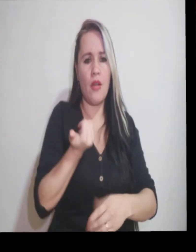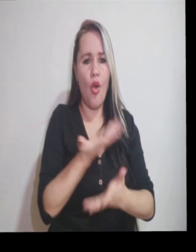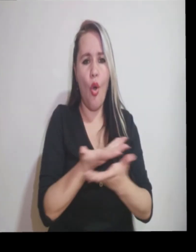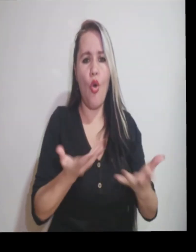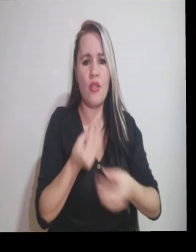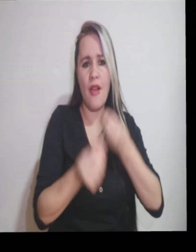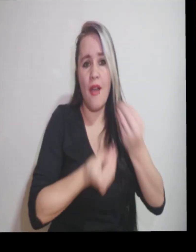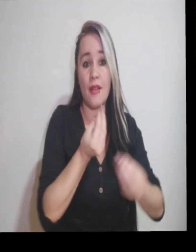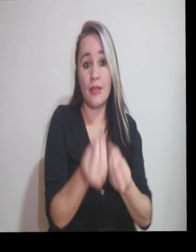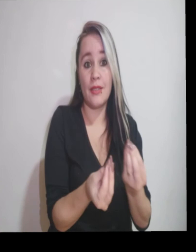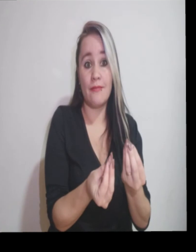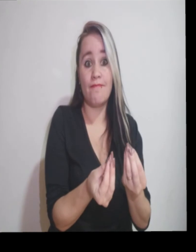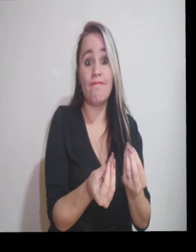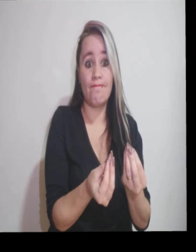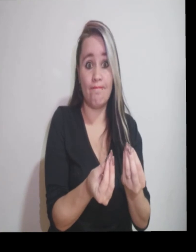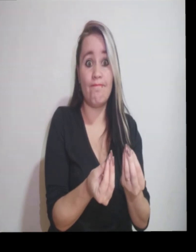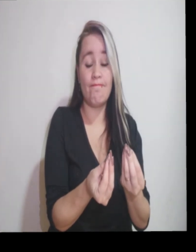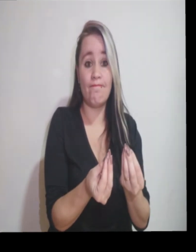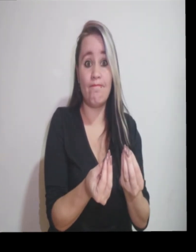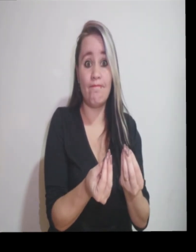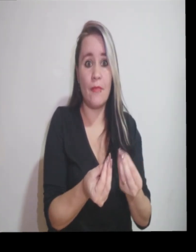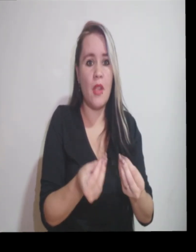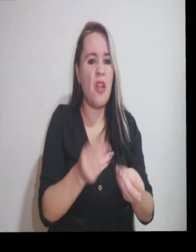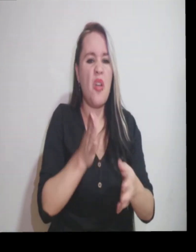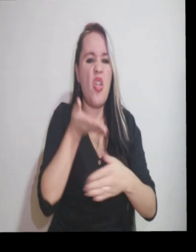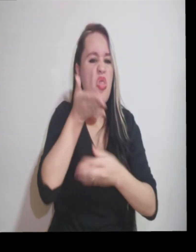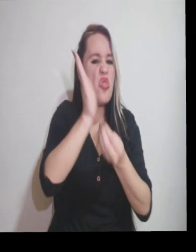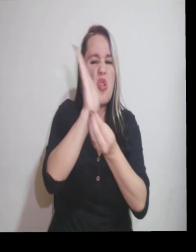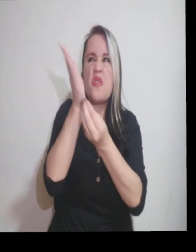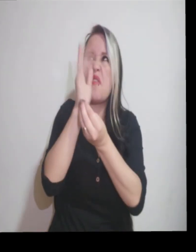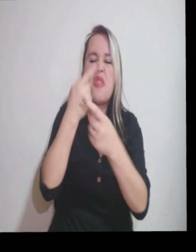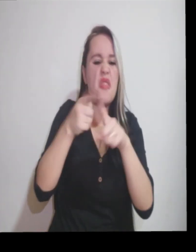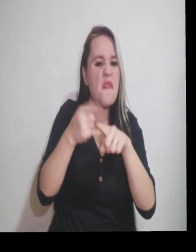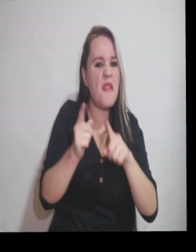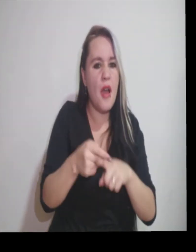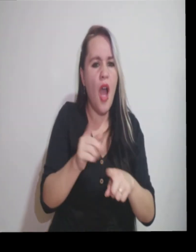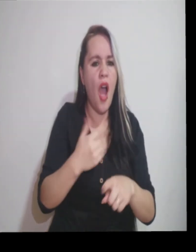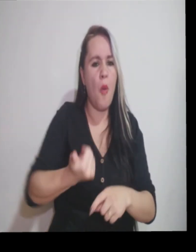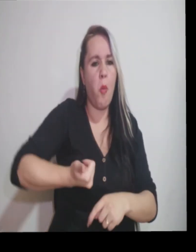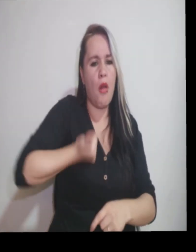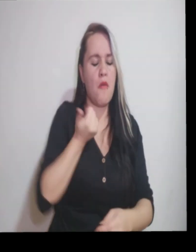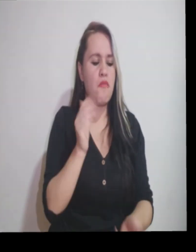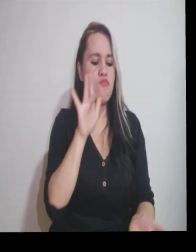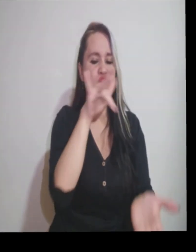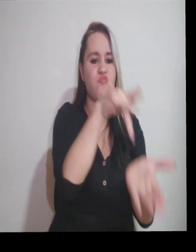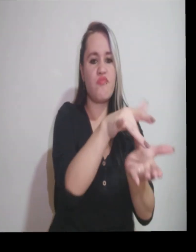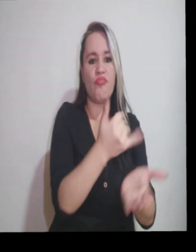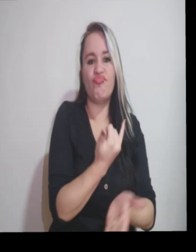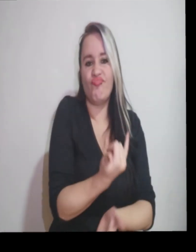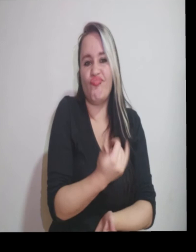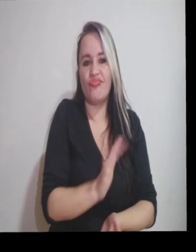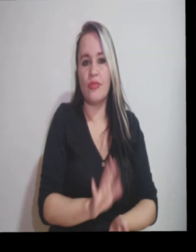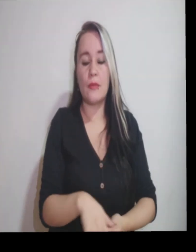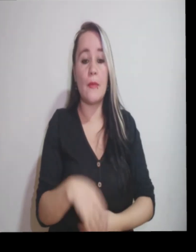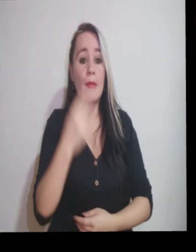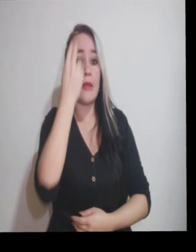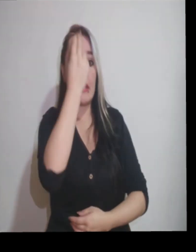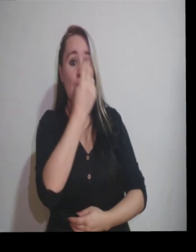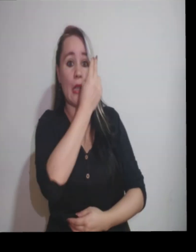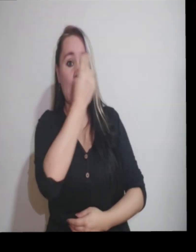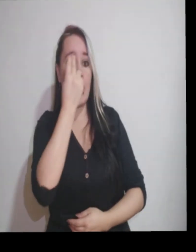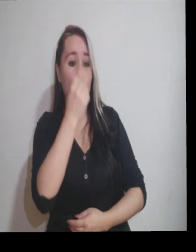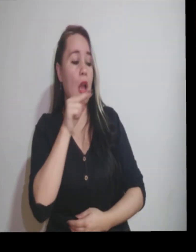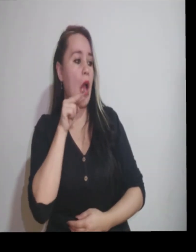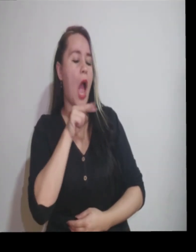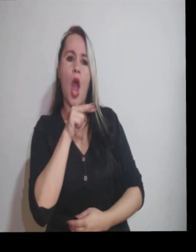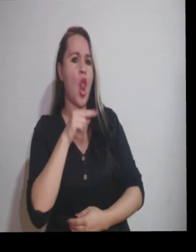aparecía allá en el altar. Y la Iglesia en ese momento no tuvo la capacidad, no sé si se podía tener, dado cómo